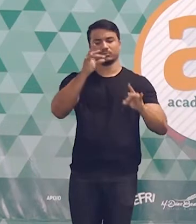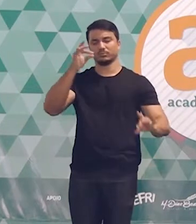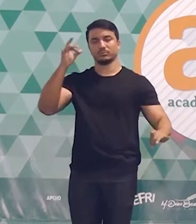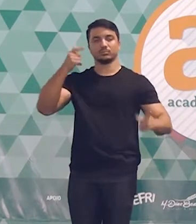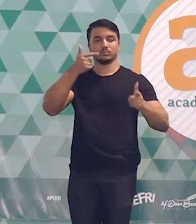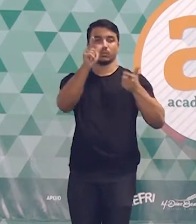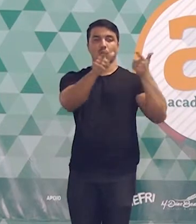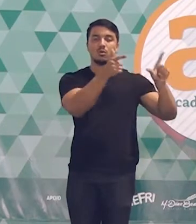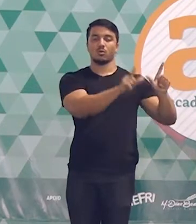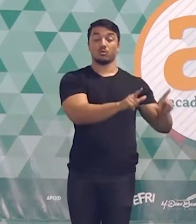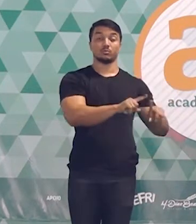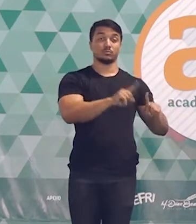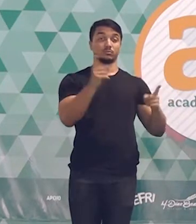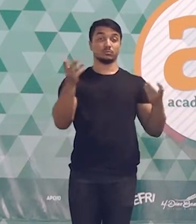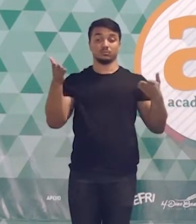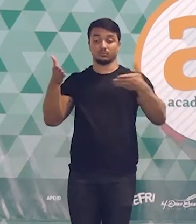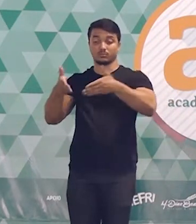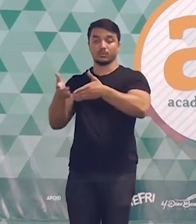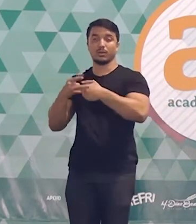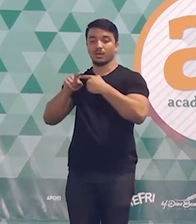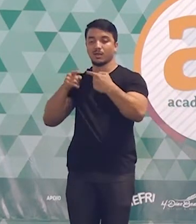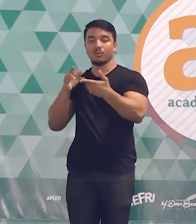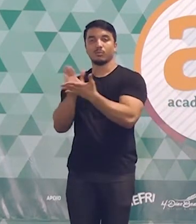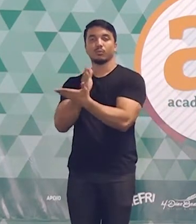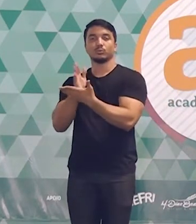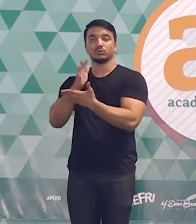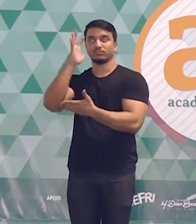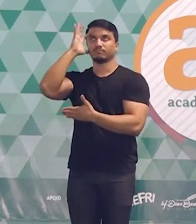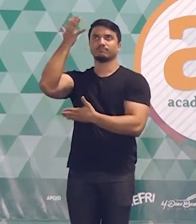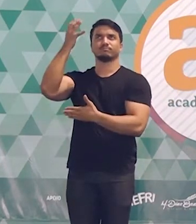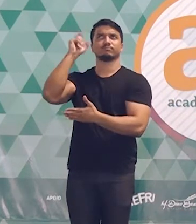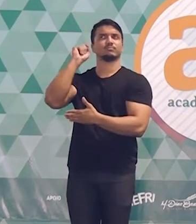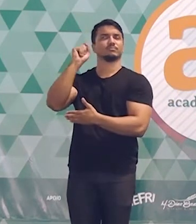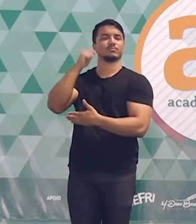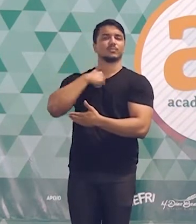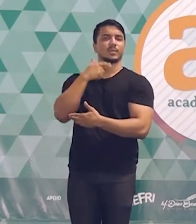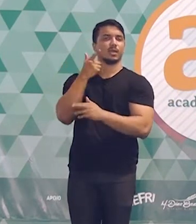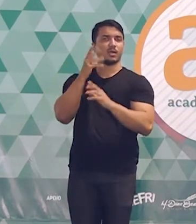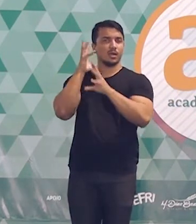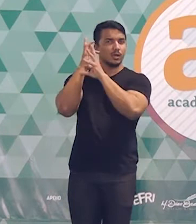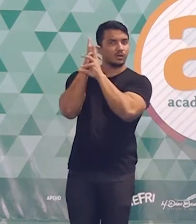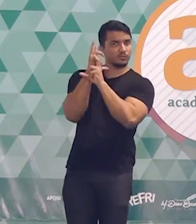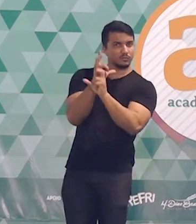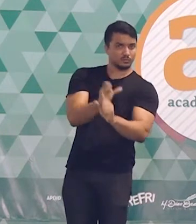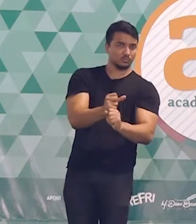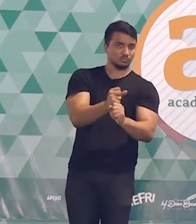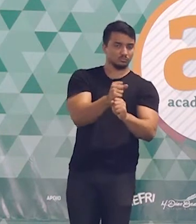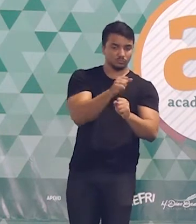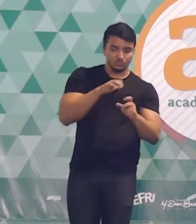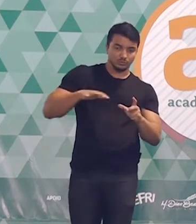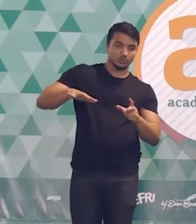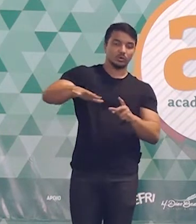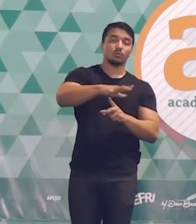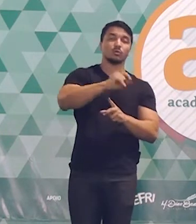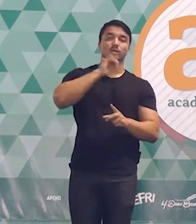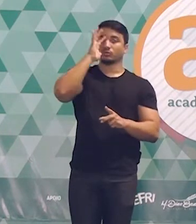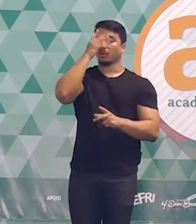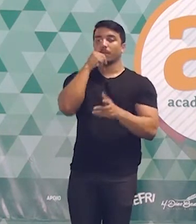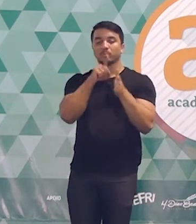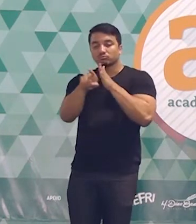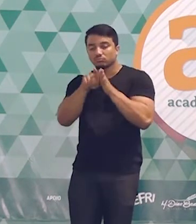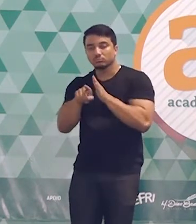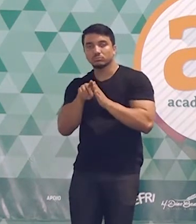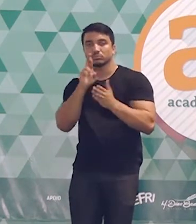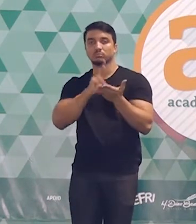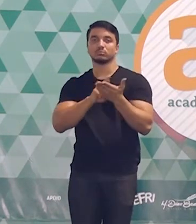assuntos. E aí, para essa apostila, decidimos fazer uma espécie de revisão, resolvendo